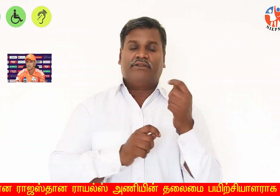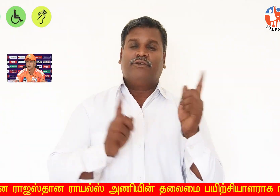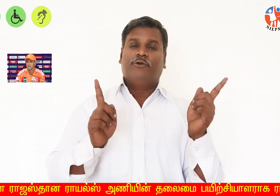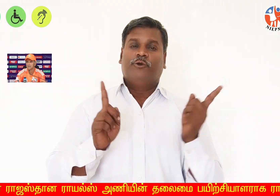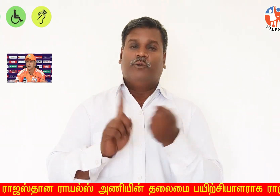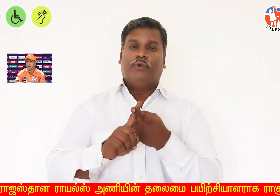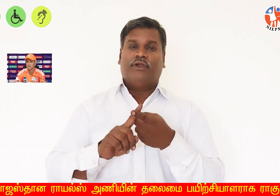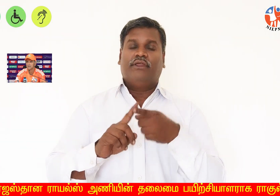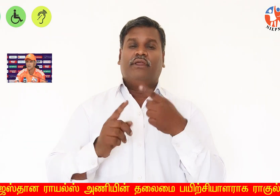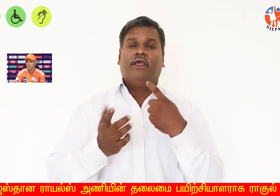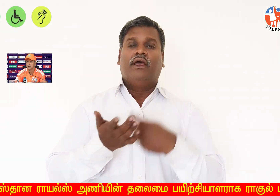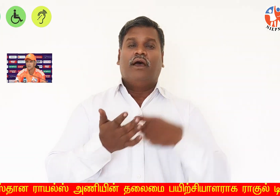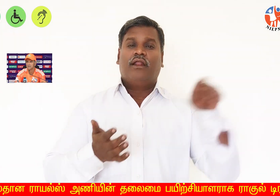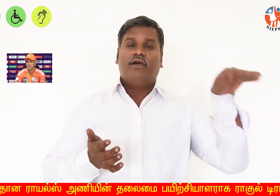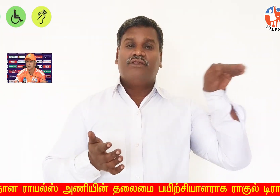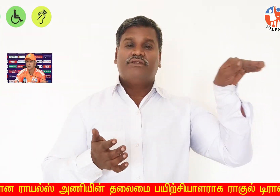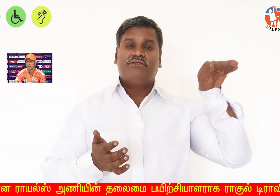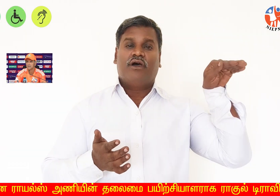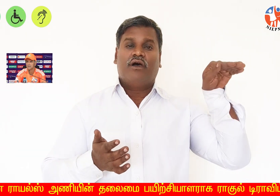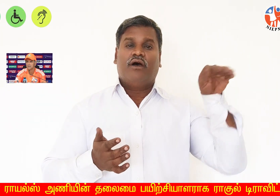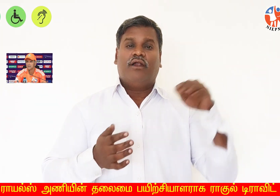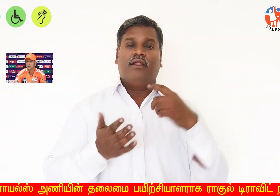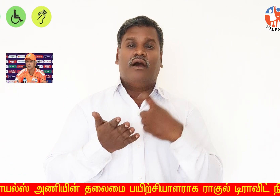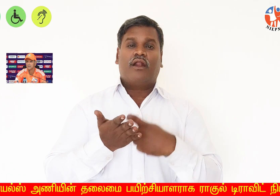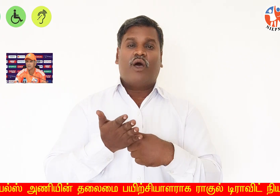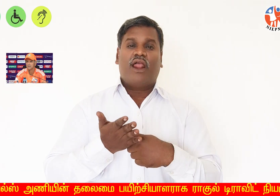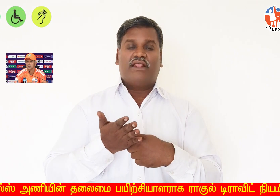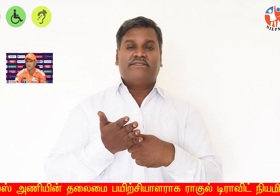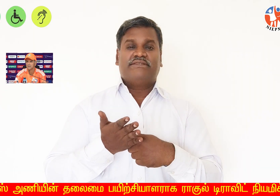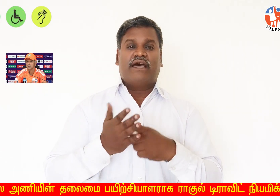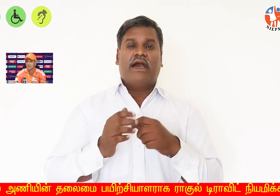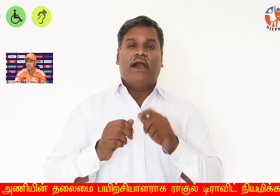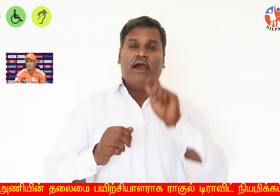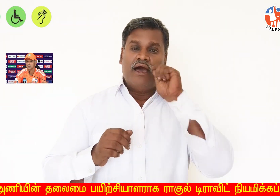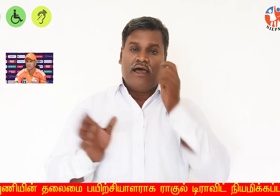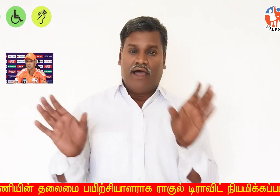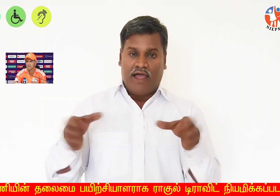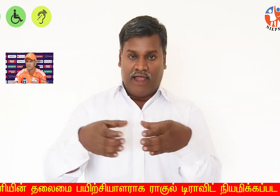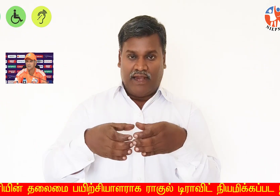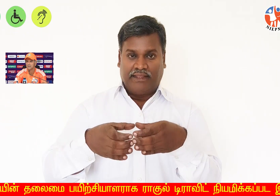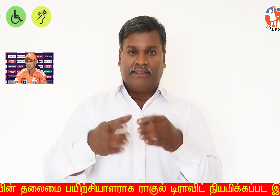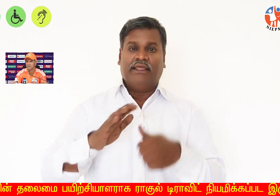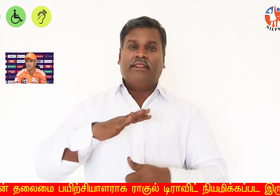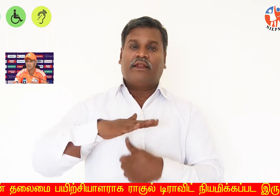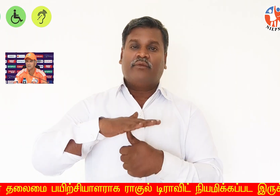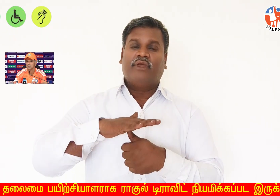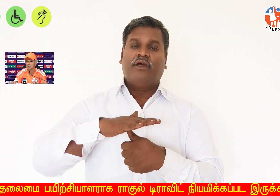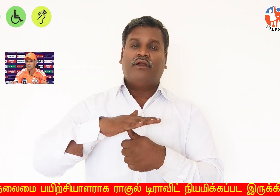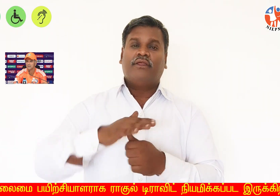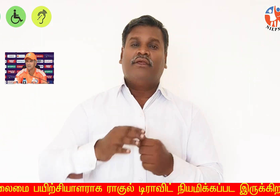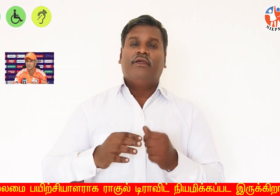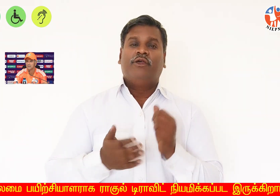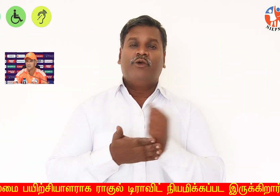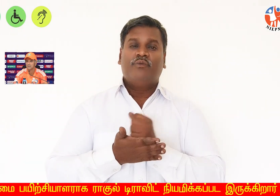ஐபிஎல் கிரிக்கெட் போட்டிக்கான ராஜஸ்தான் ராயல்ஸ் அணியின் தலைமை பயிற்சியாளராக ராகுல் திராவிட் நியமிக்கப்பட இருக்கிறார் என